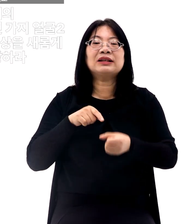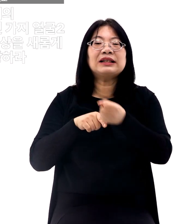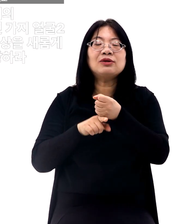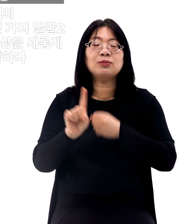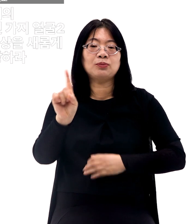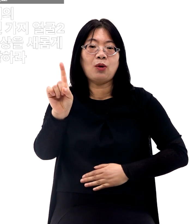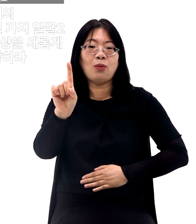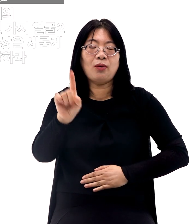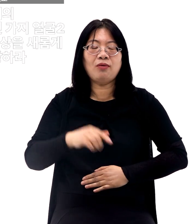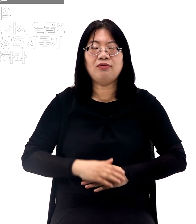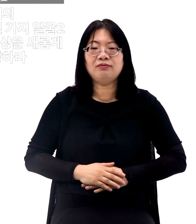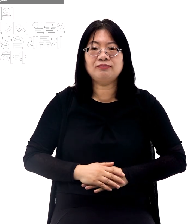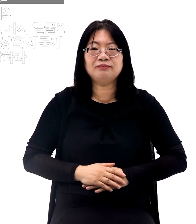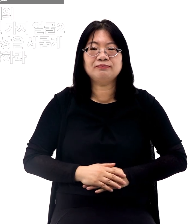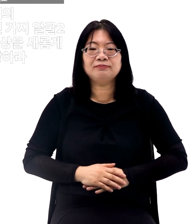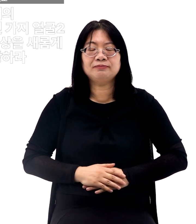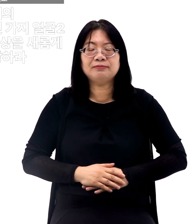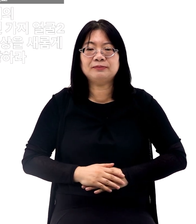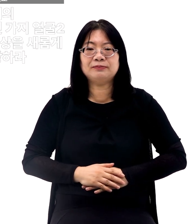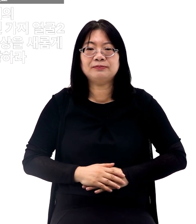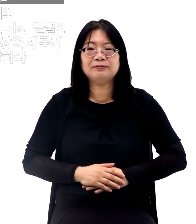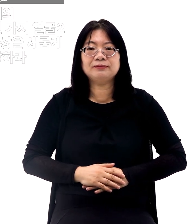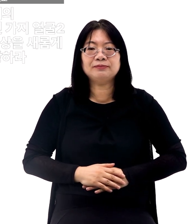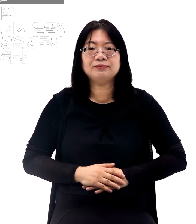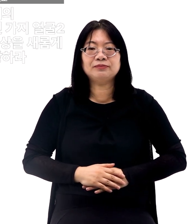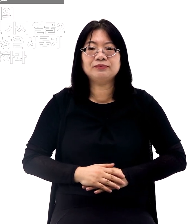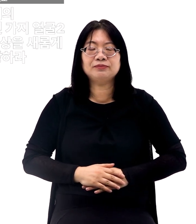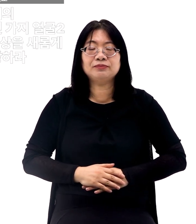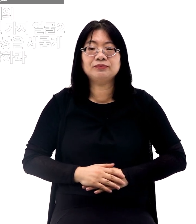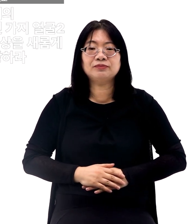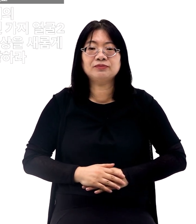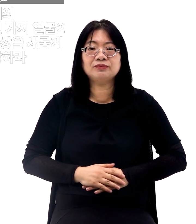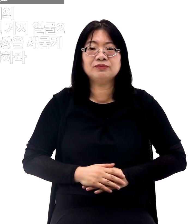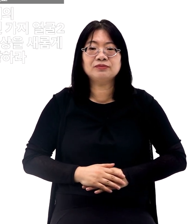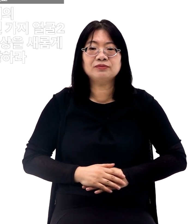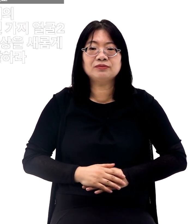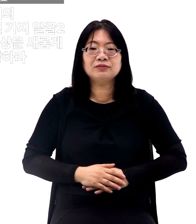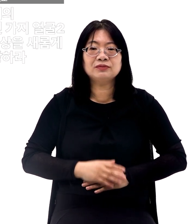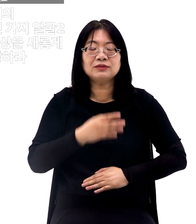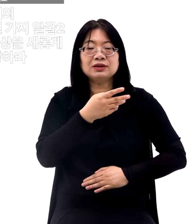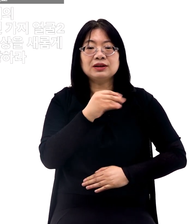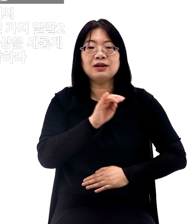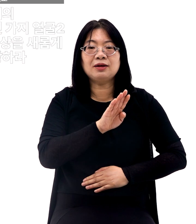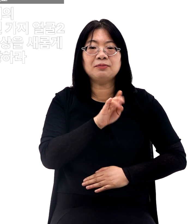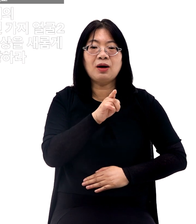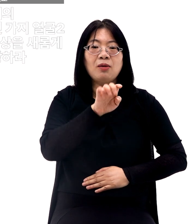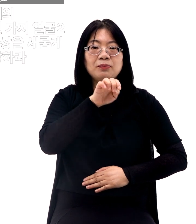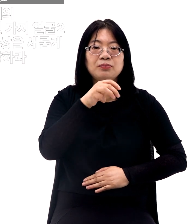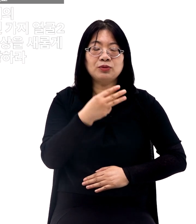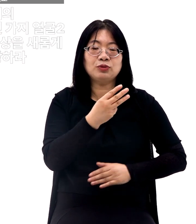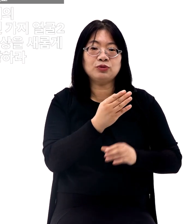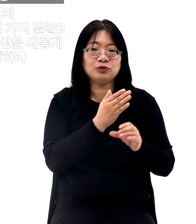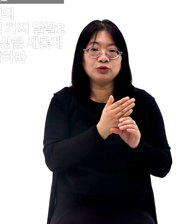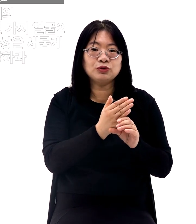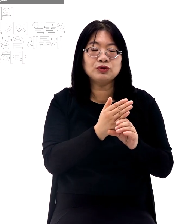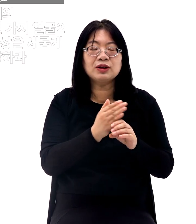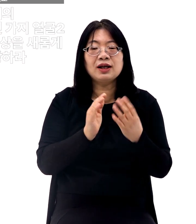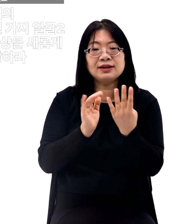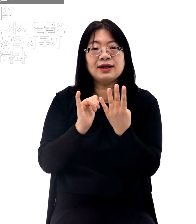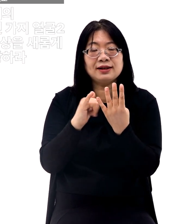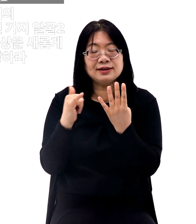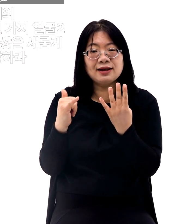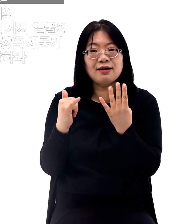어떻게 소련을 흔들게 되었는가. 여러분, 리버풀을 중심으로 한 그